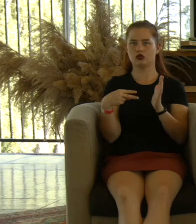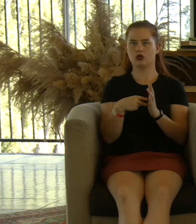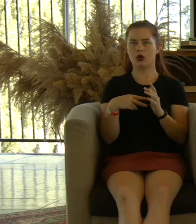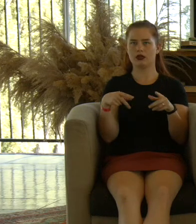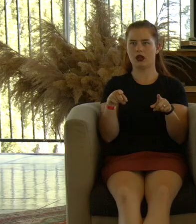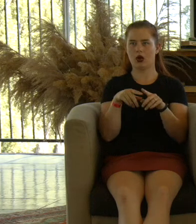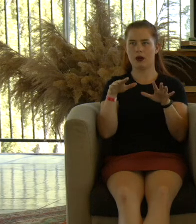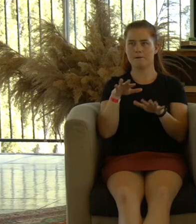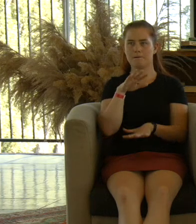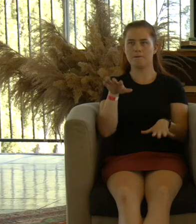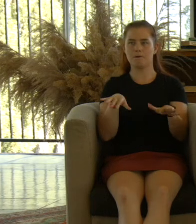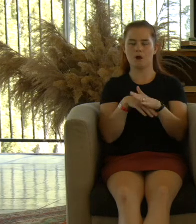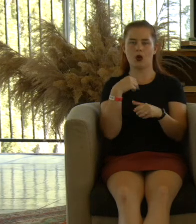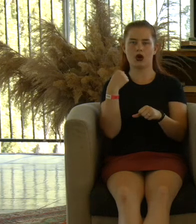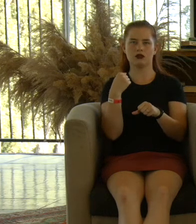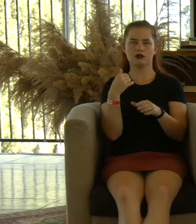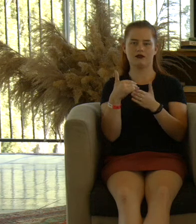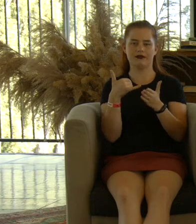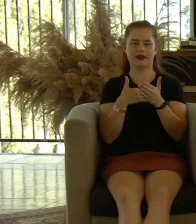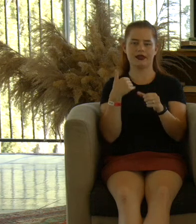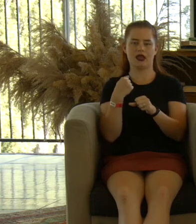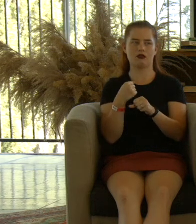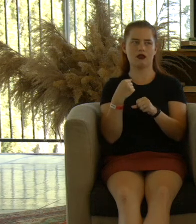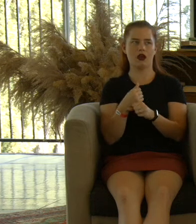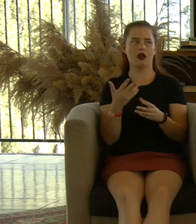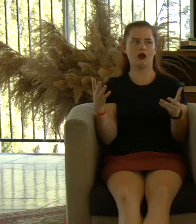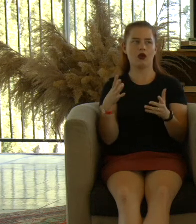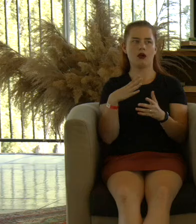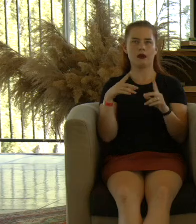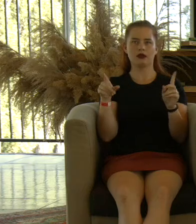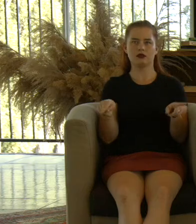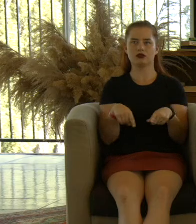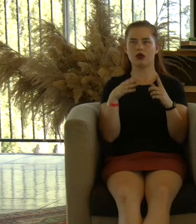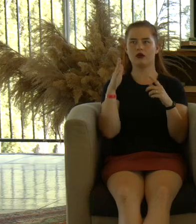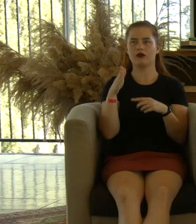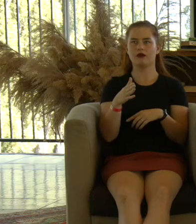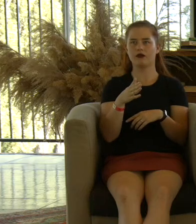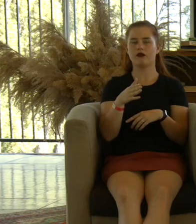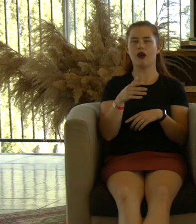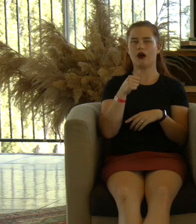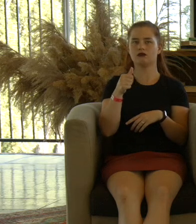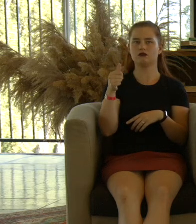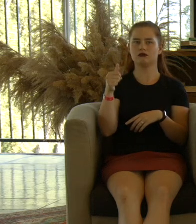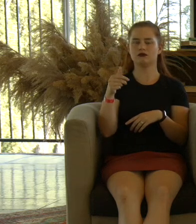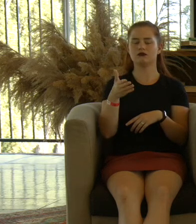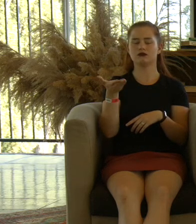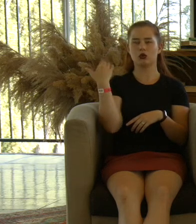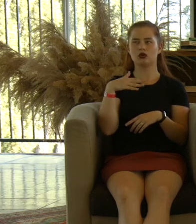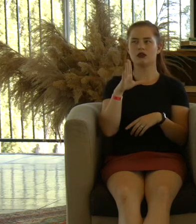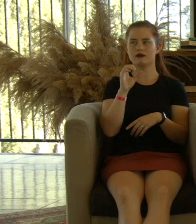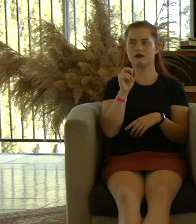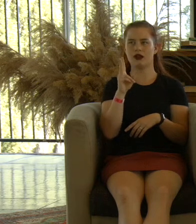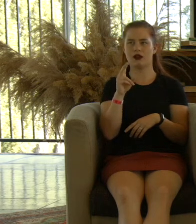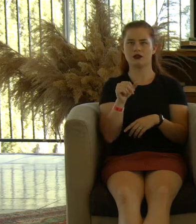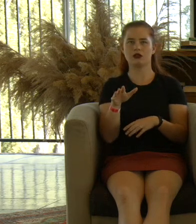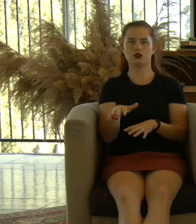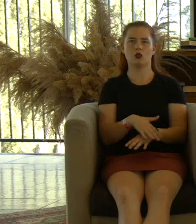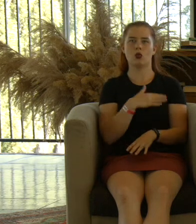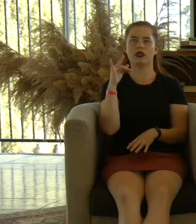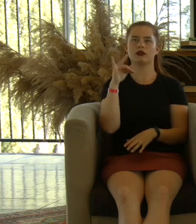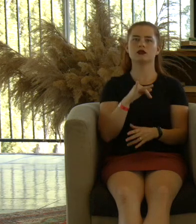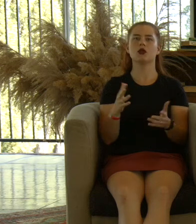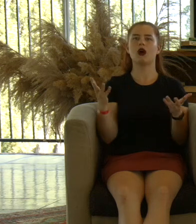огромный, под винодельней, который создан был там, в позапрошлом уже веке. То есть там была реально настоящая винная история,